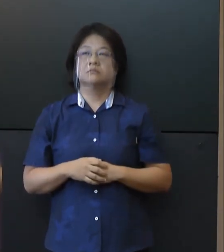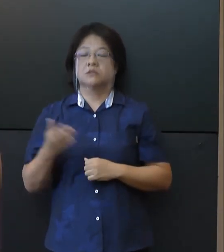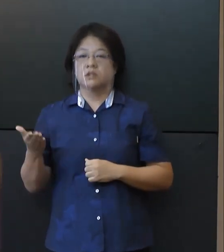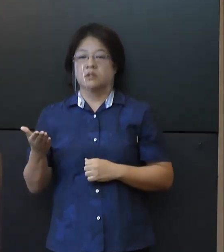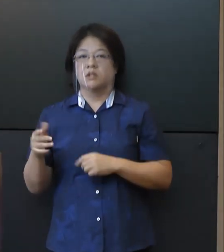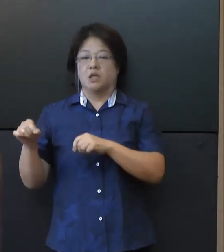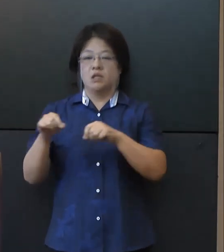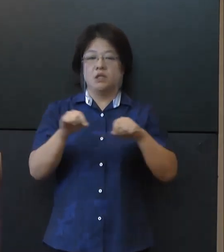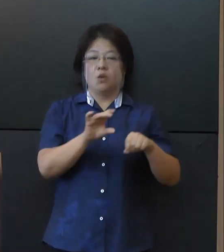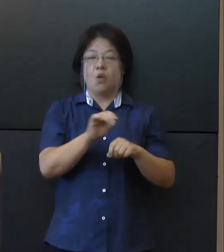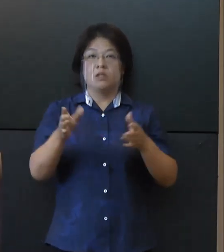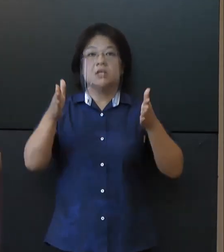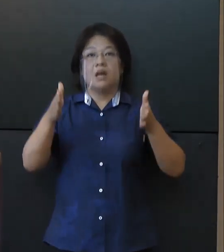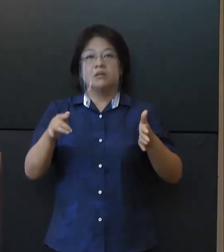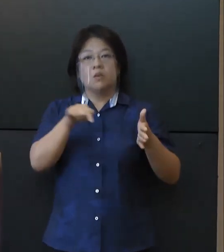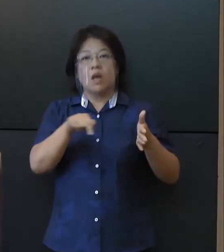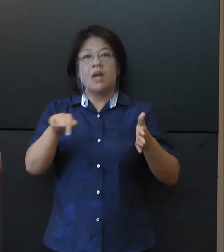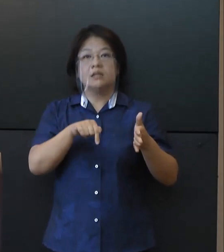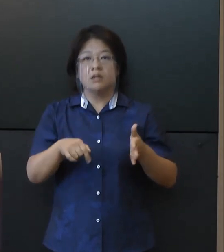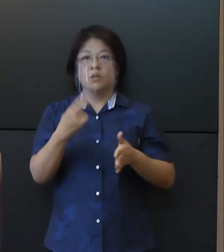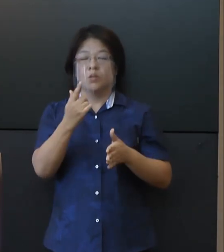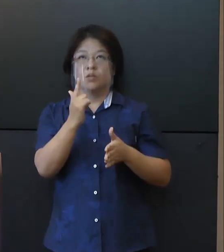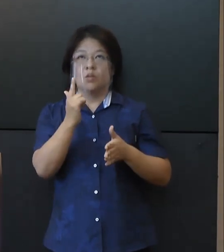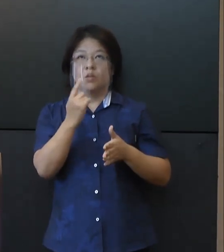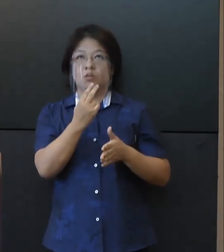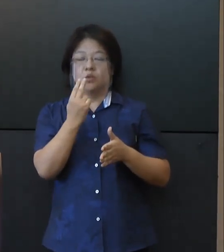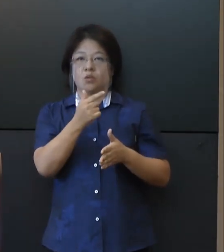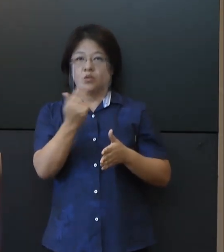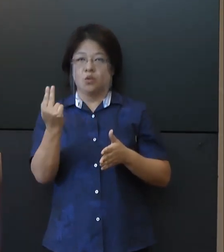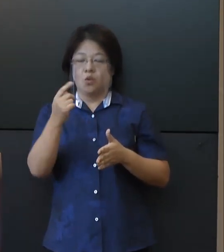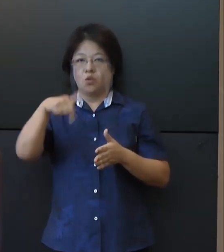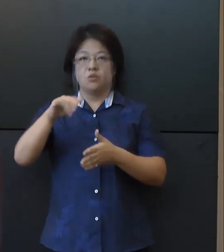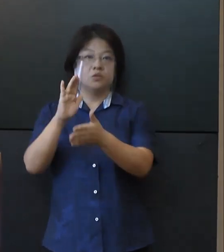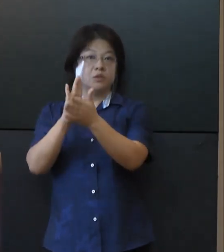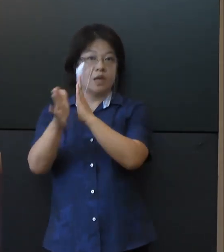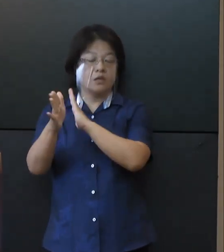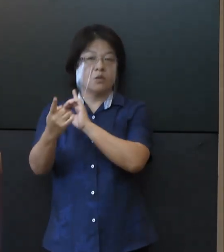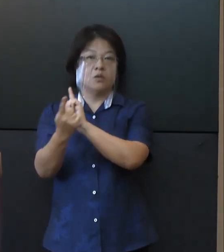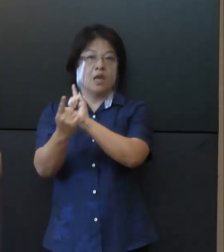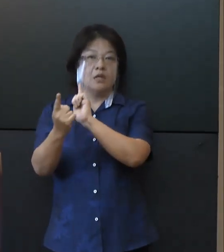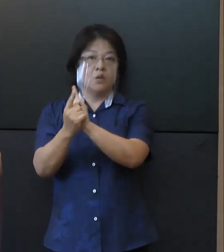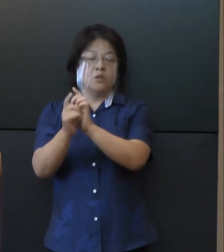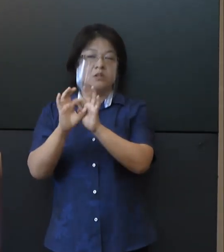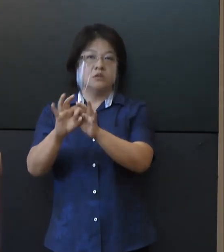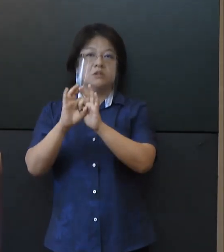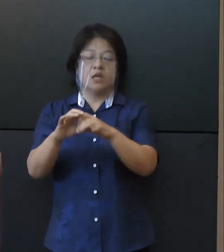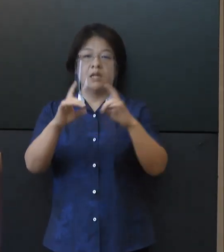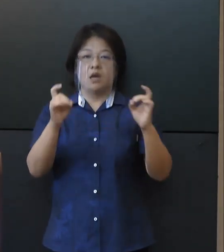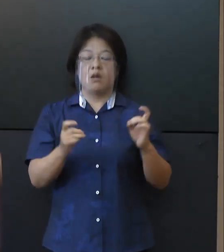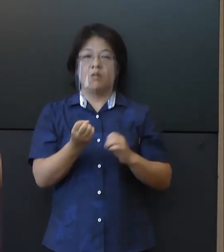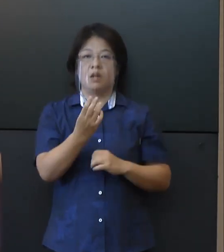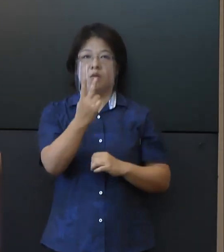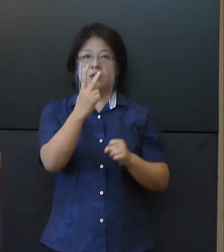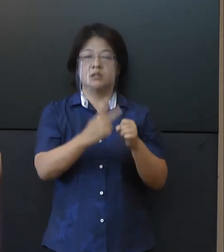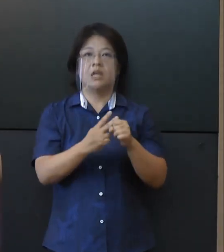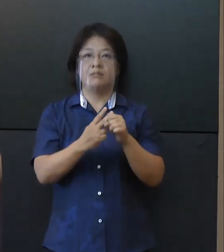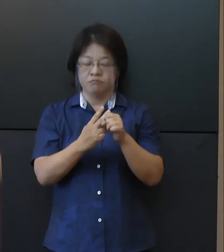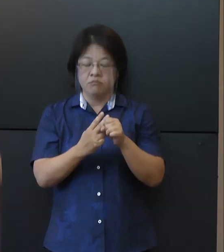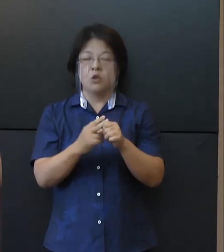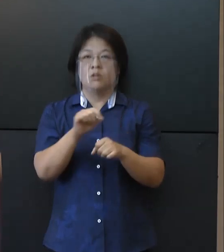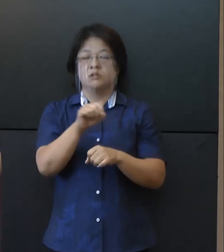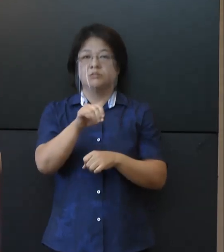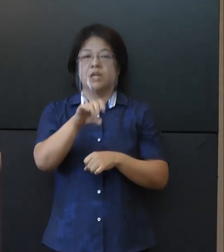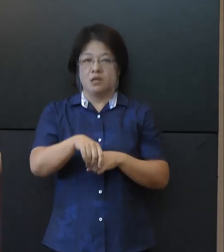における都道府県の対応について令和2年5月25日事務連